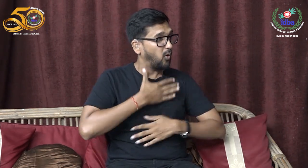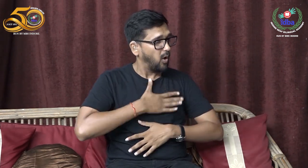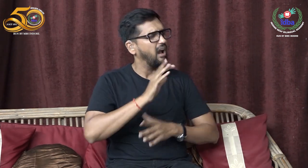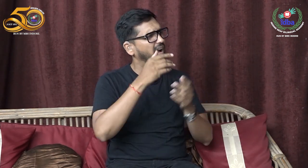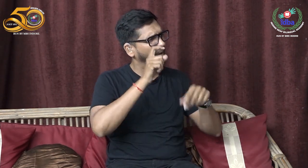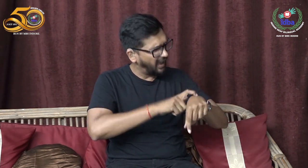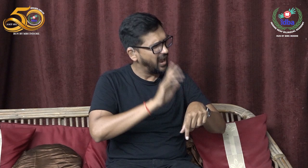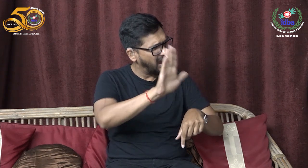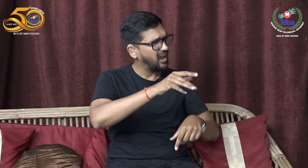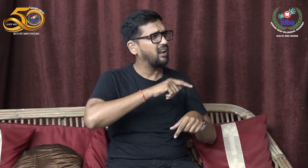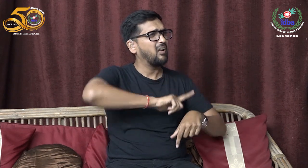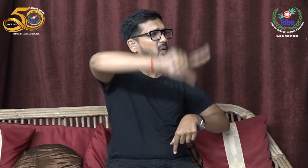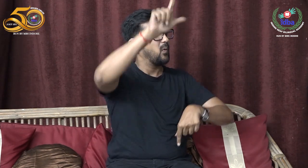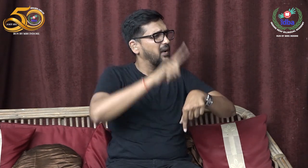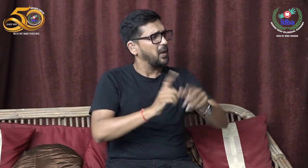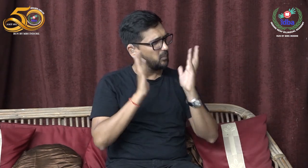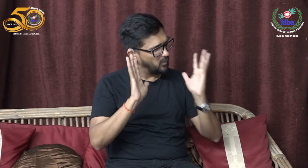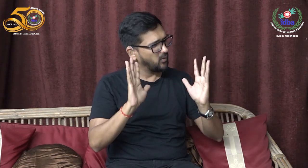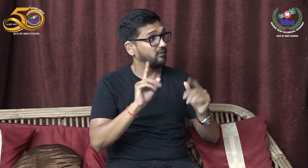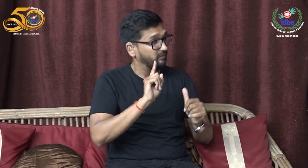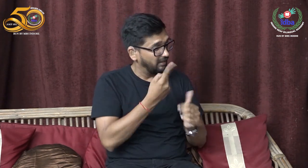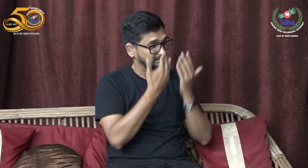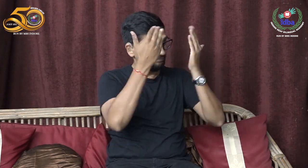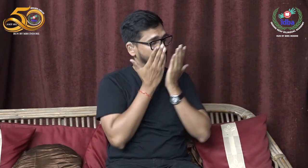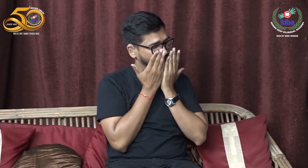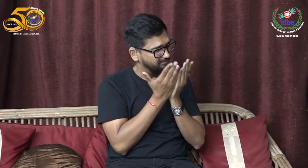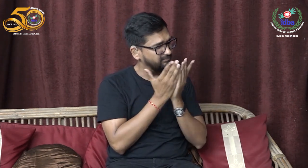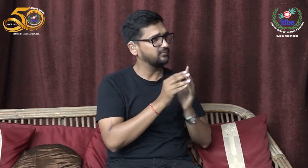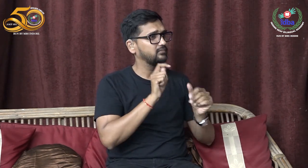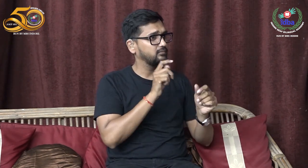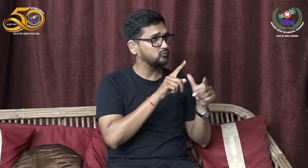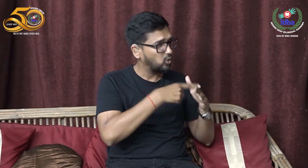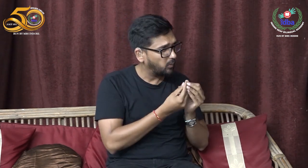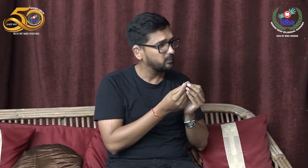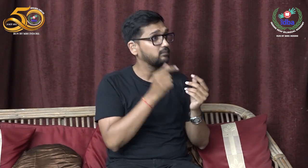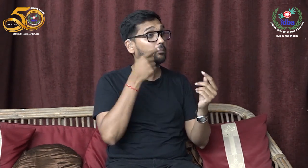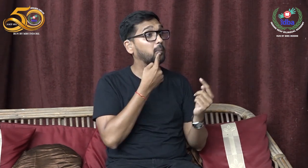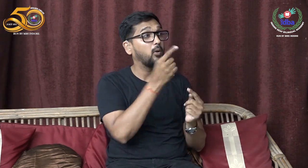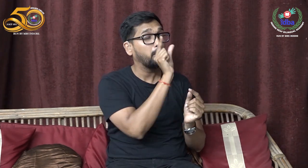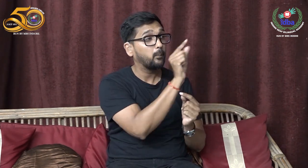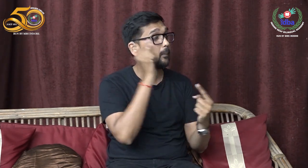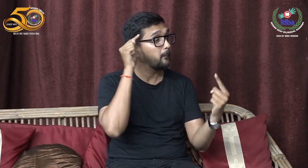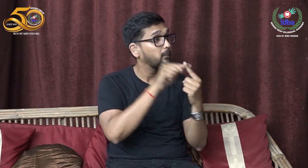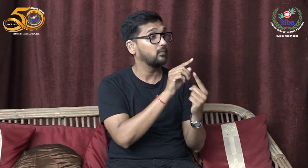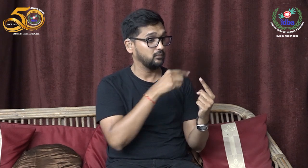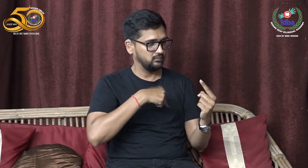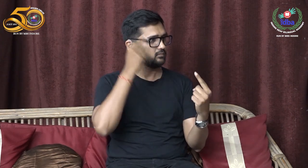वो चीज़ जो है एंजॉय आप करें, आप पूरे टाइम एंजॉय मत कीजिए। बहुत टाइम है एंजॉय करने के लिए, पूरी लाइफ पढ़िए, पर पहले जो है आपका जो एम